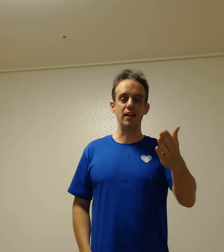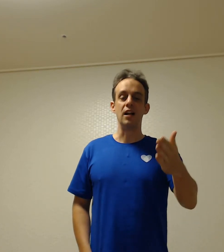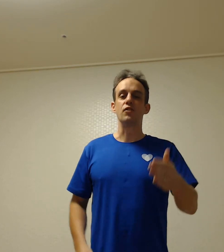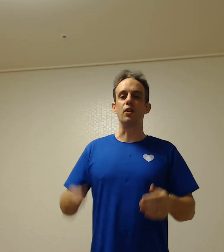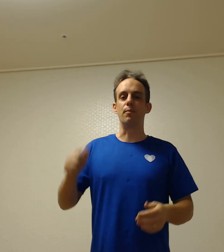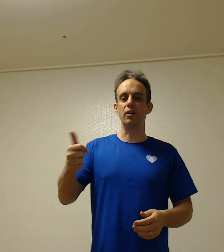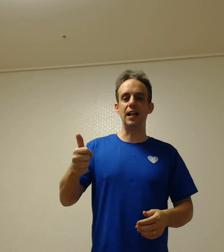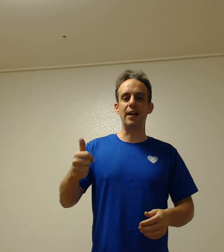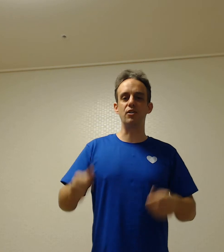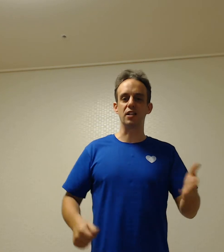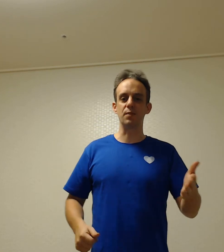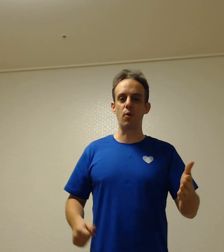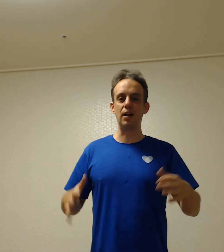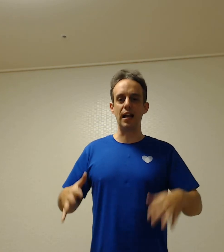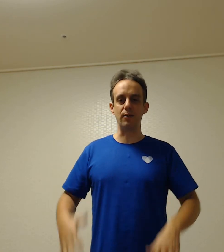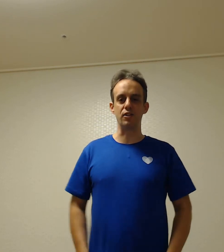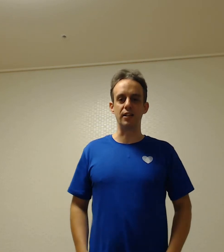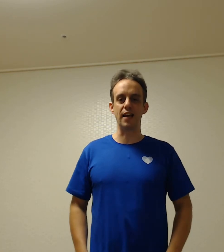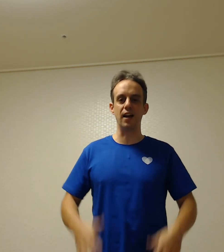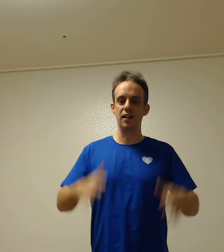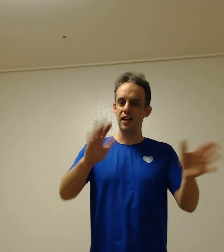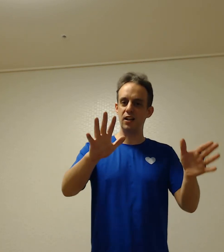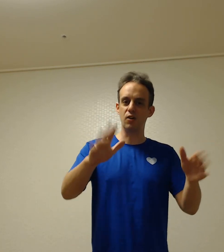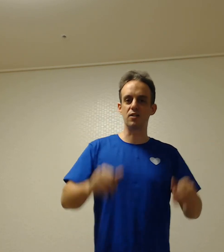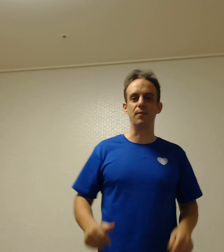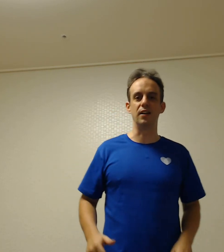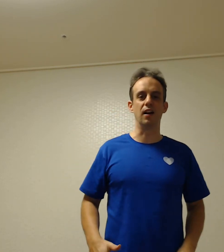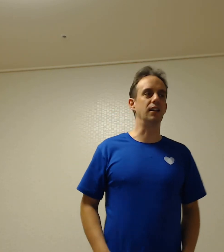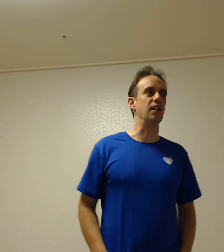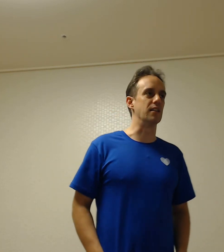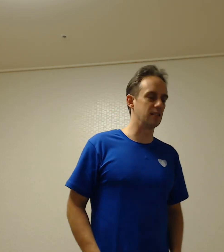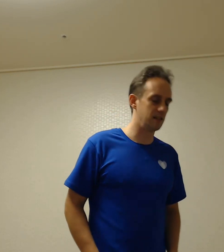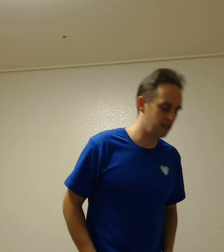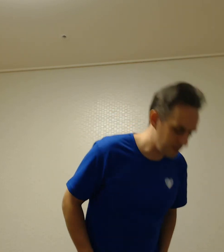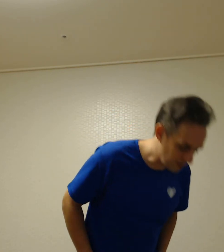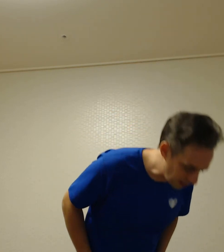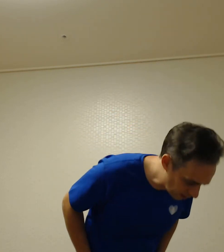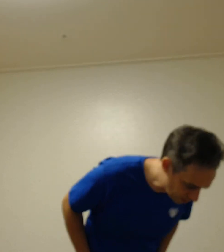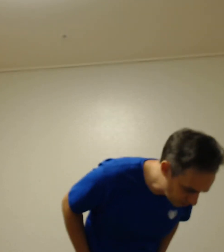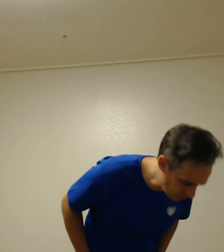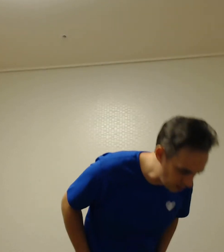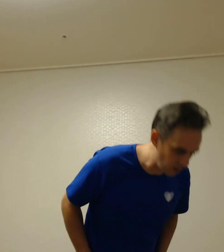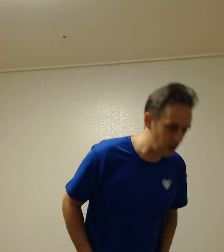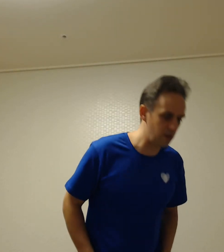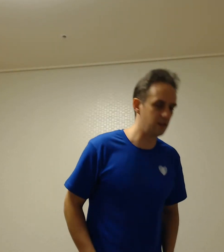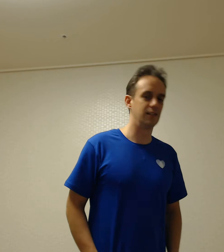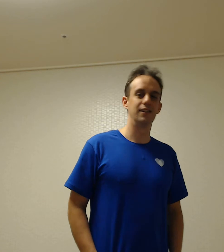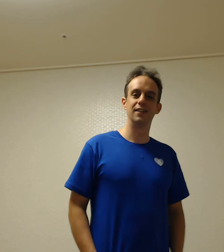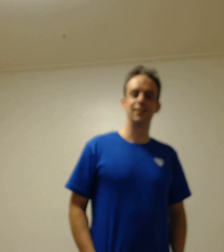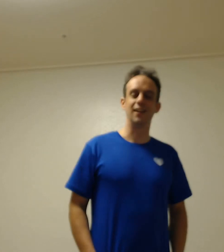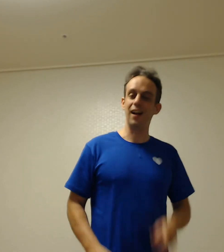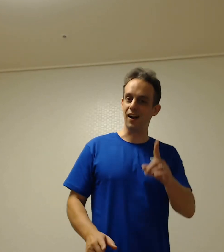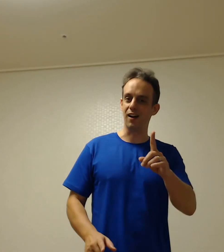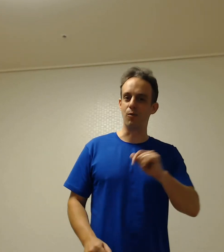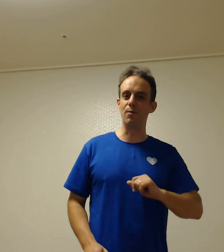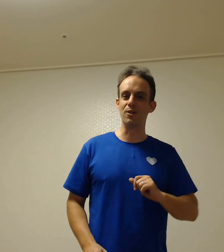so the body language and the spoken language together, it goes something like this. 안녕하십니까? Ah, one more